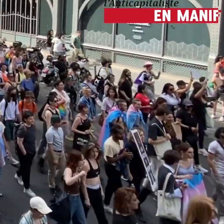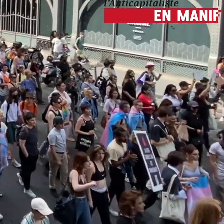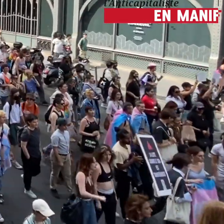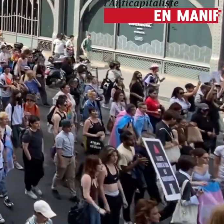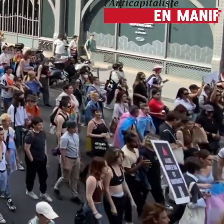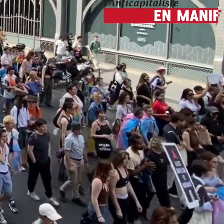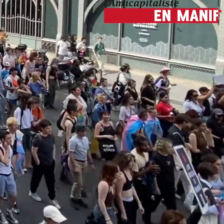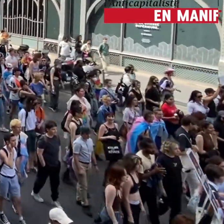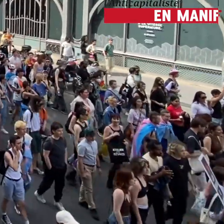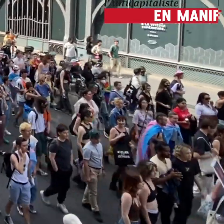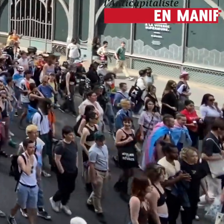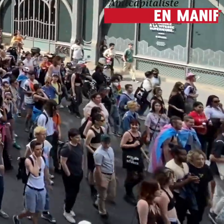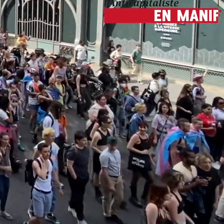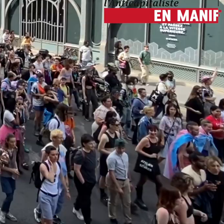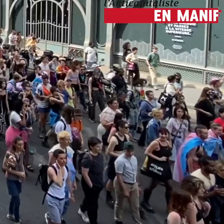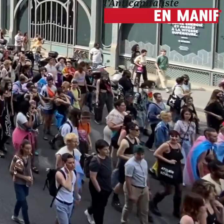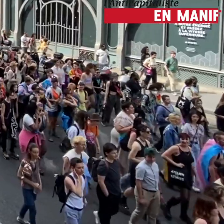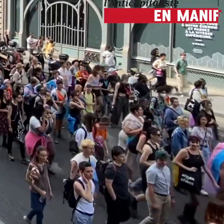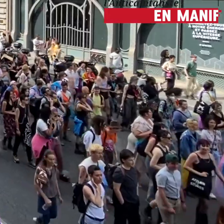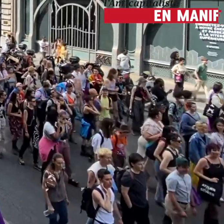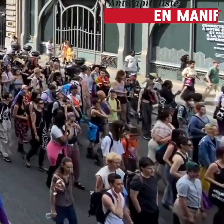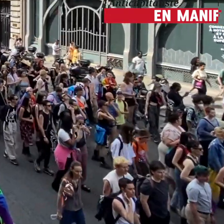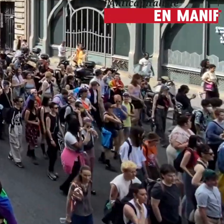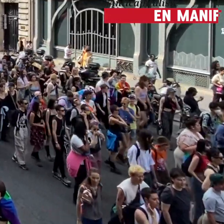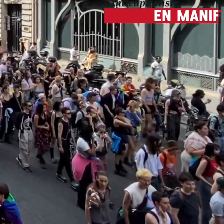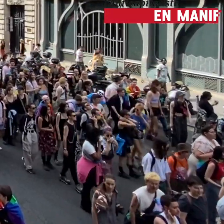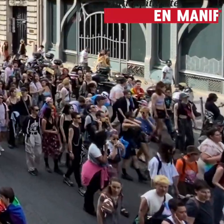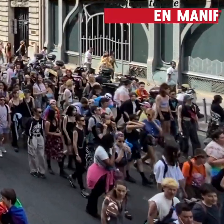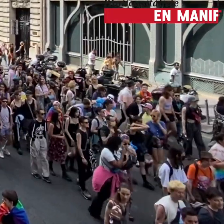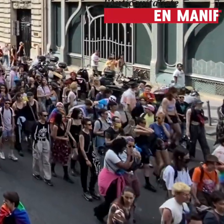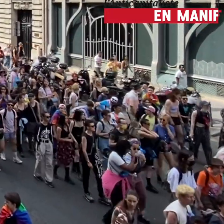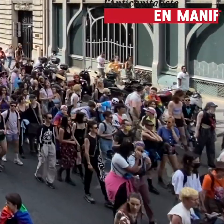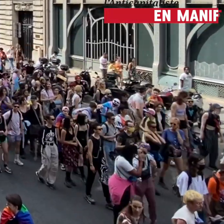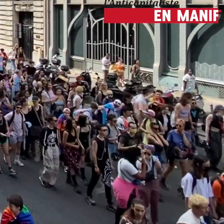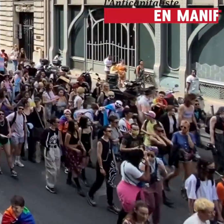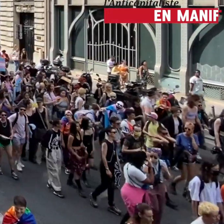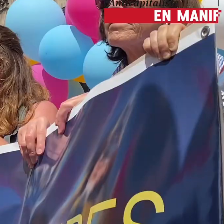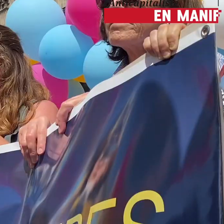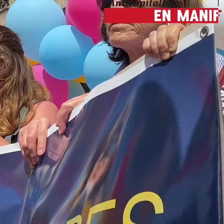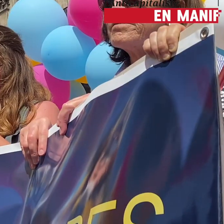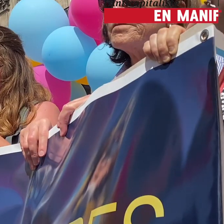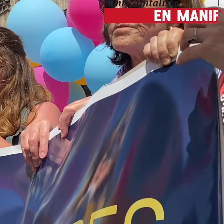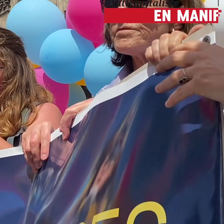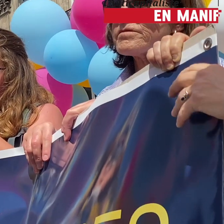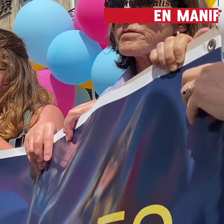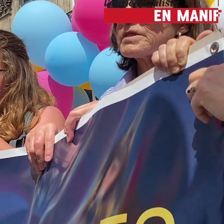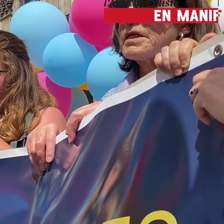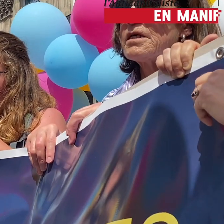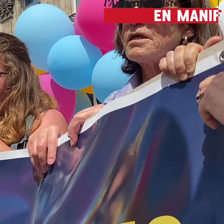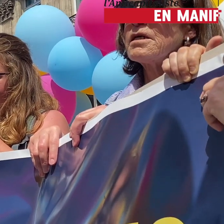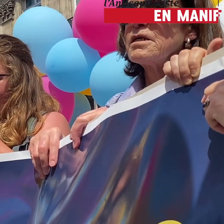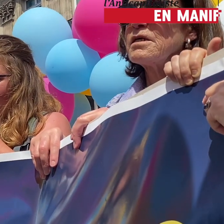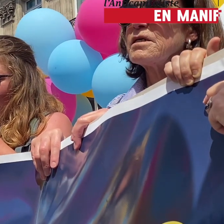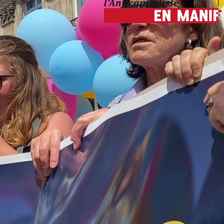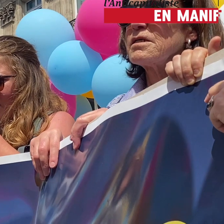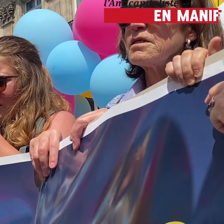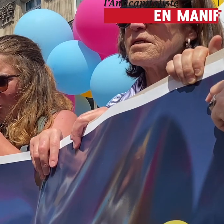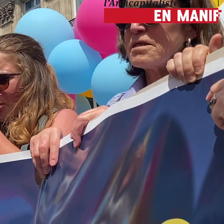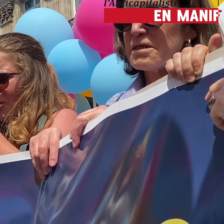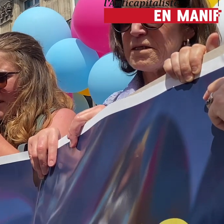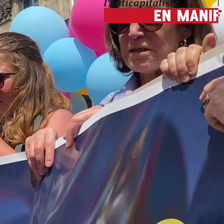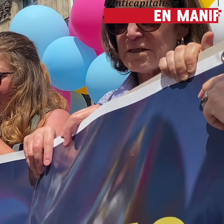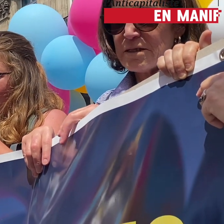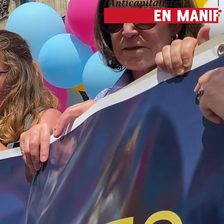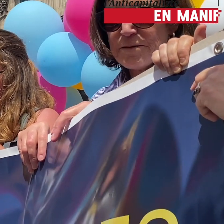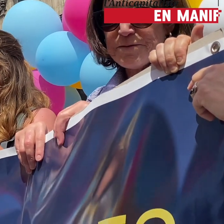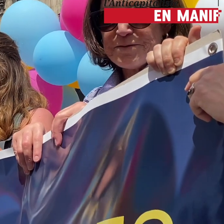de dénonciation. Sacha, toutes celles et ceux qui voudraient passer sous silence les causes de ton suicide, celles et ceux qui restent bornés dans